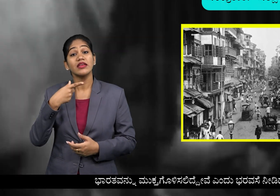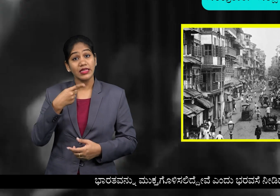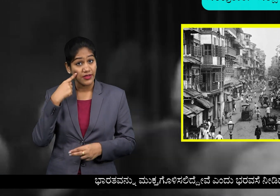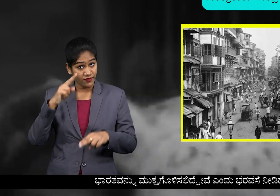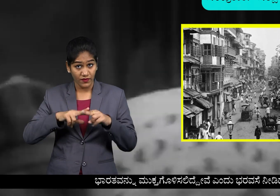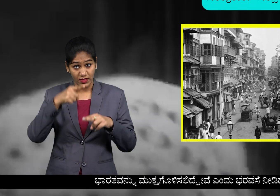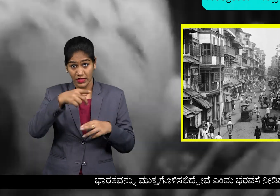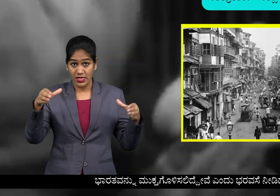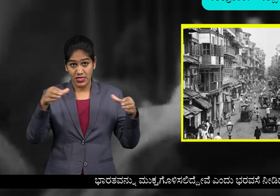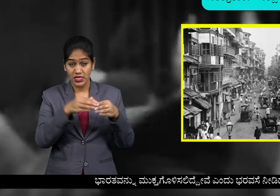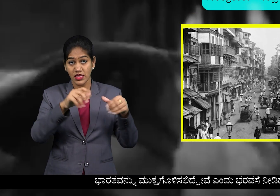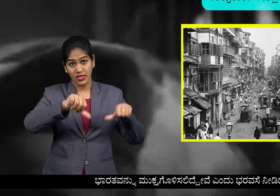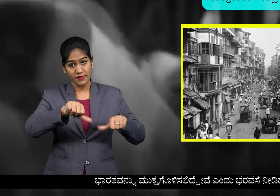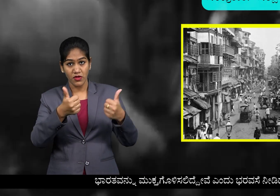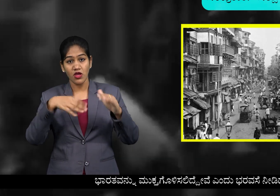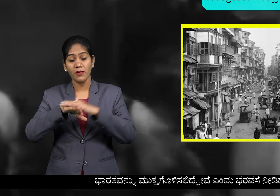ಎಂದು ಭರವಸೆ ನೀಡಿದರು.